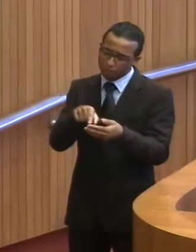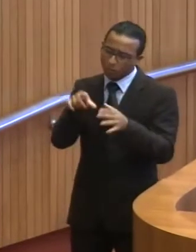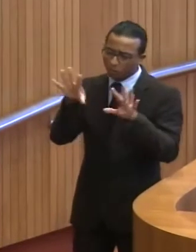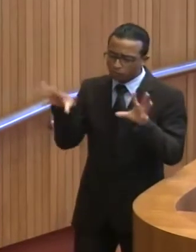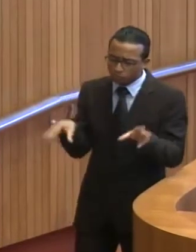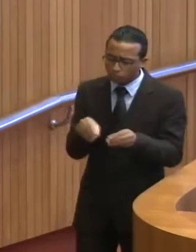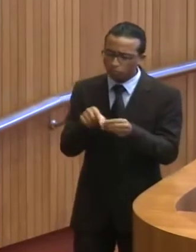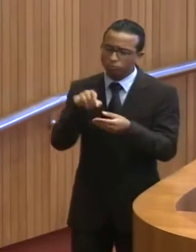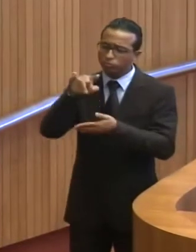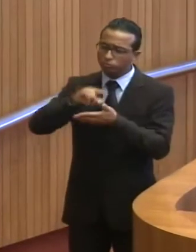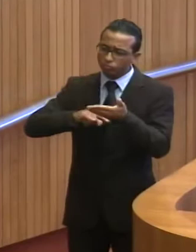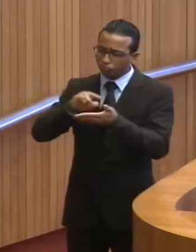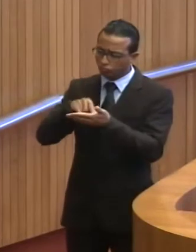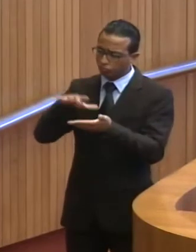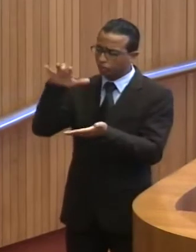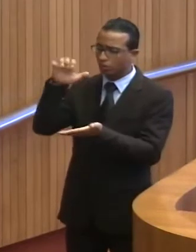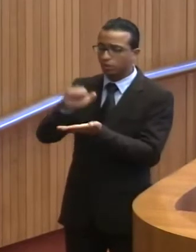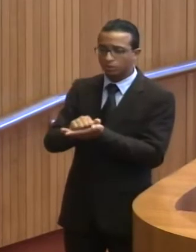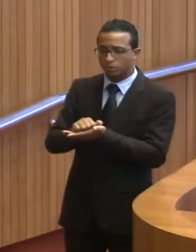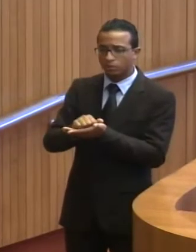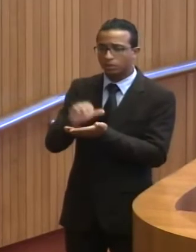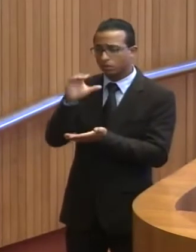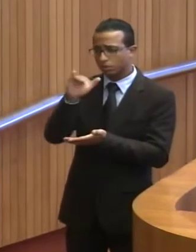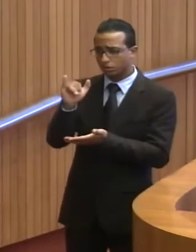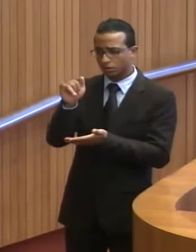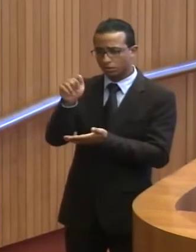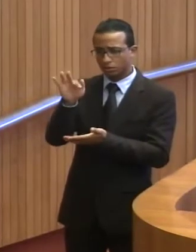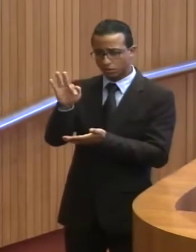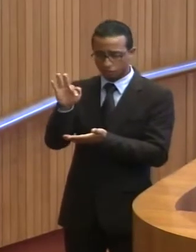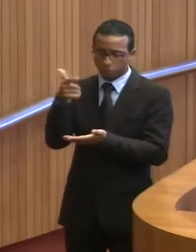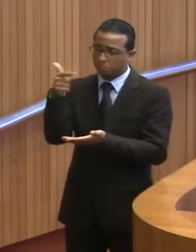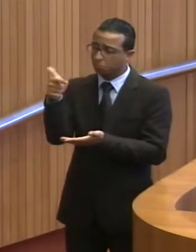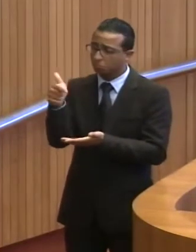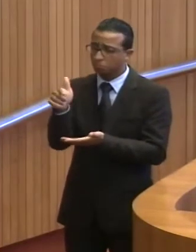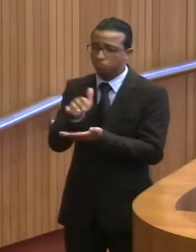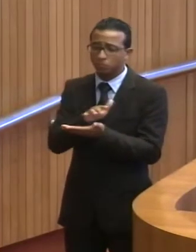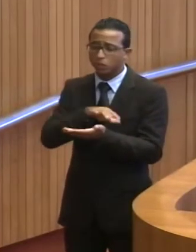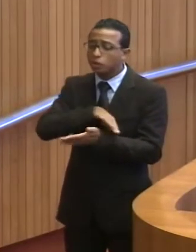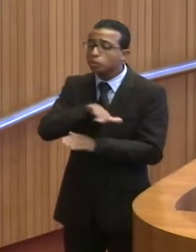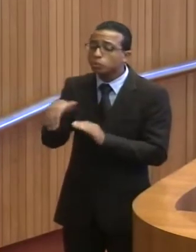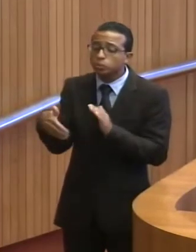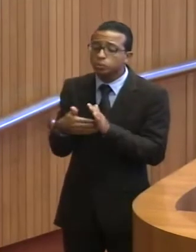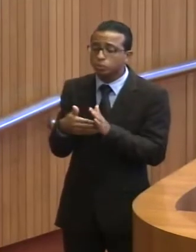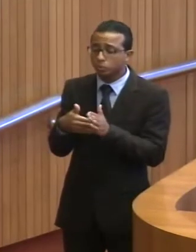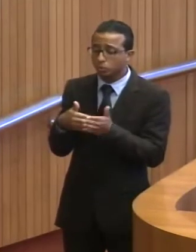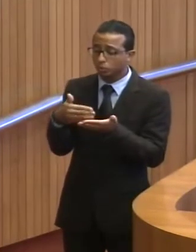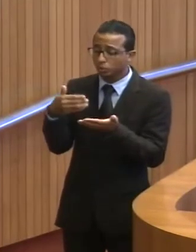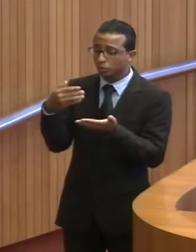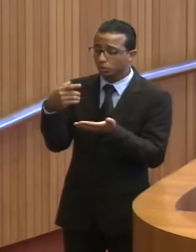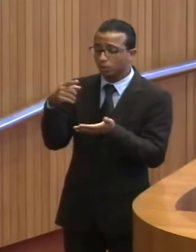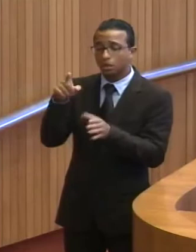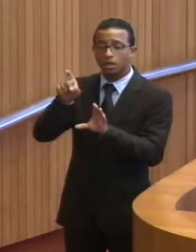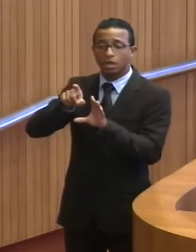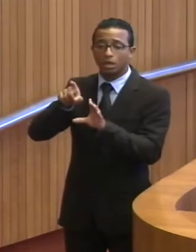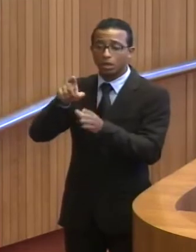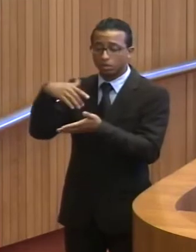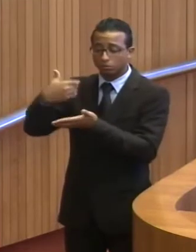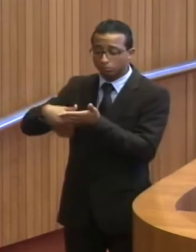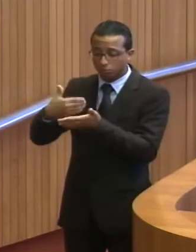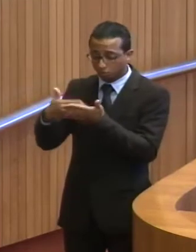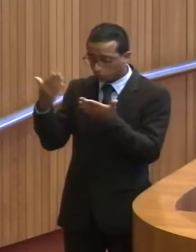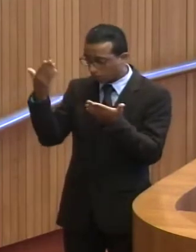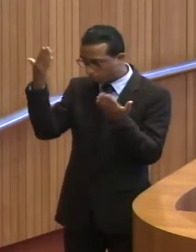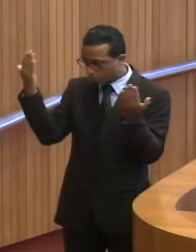os documentos registrados no CIAF não existiam e, portanto, a totalidade das despesas deveriam constituir o